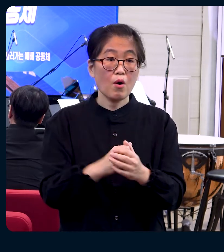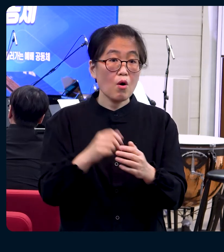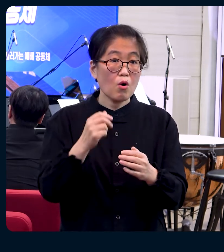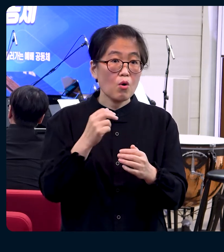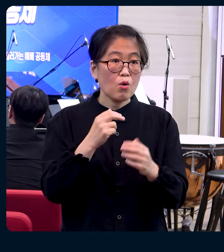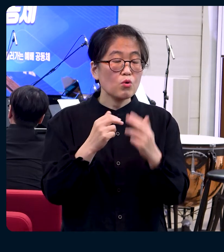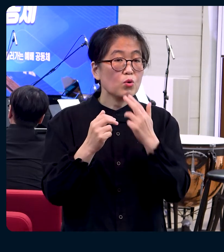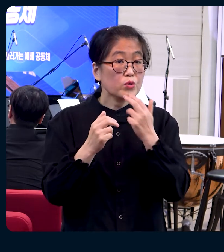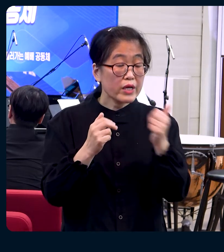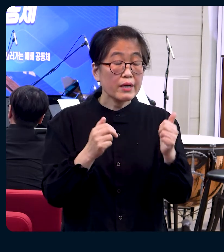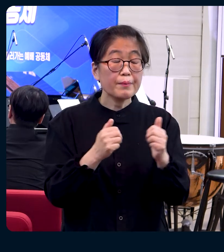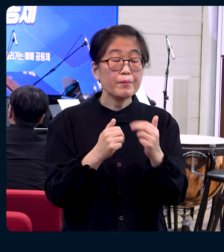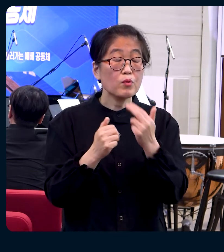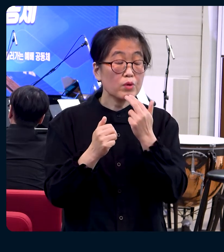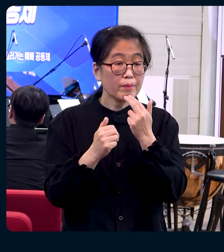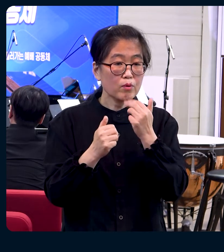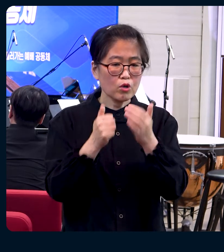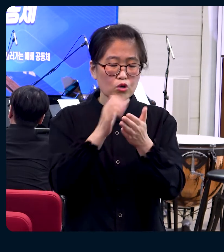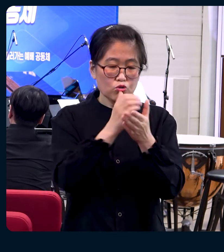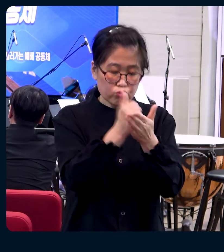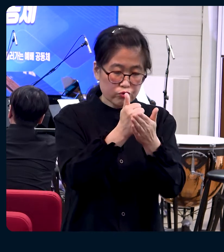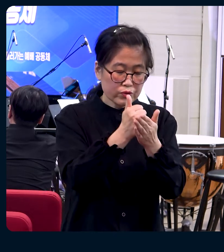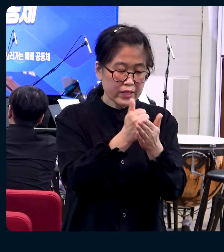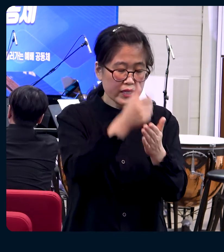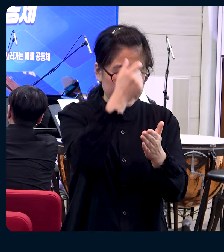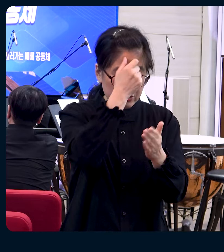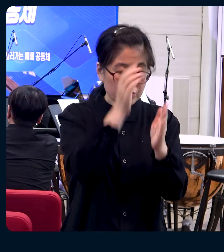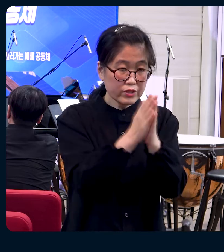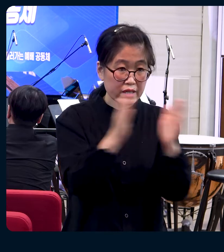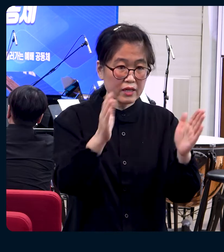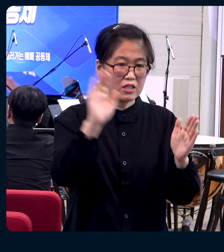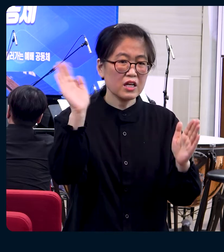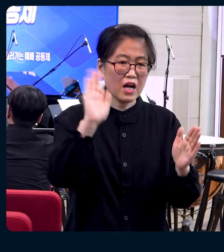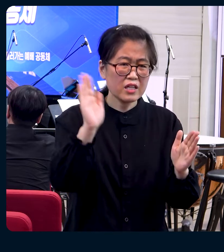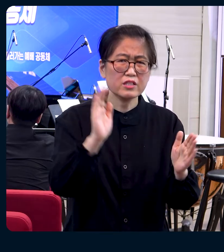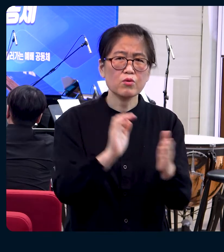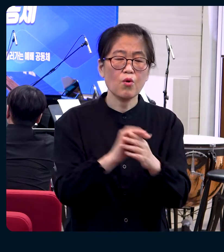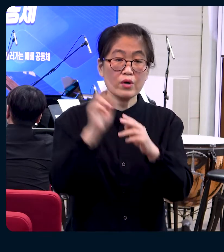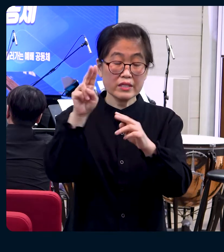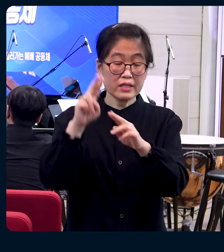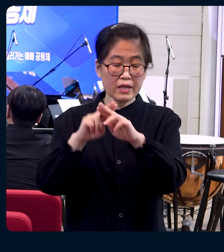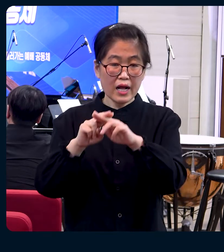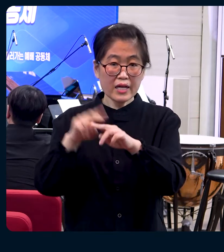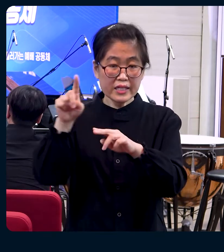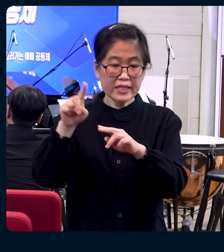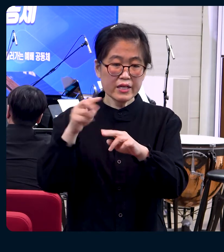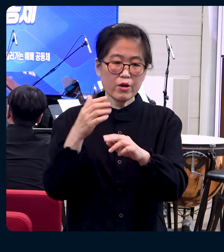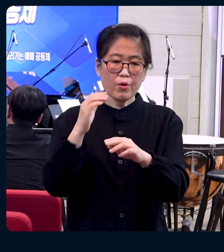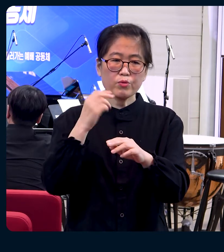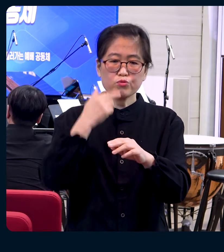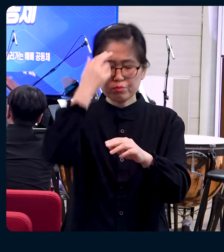요셉은 복직됐다는 소식을 들은 날부터 주님께 기도로 시작하는 게 아니라 이분이 오시길 기다립니다.